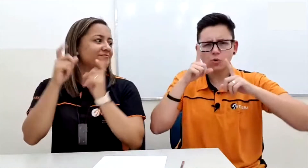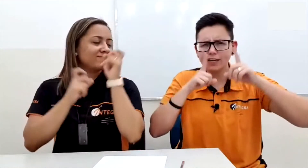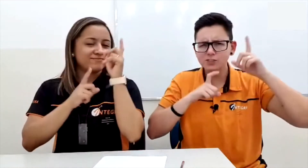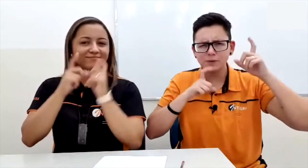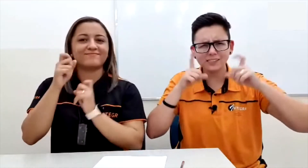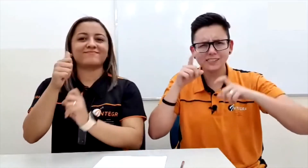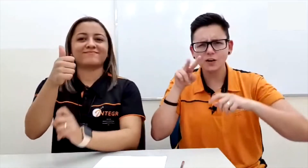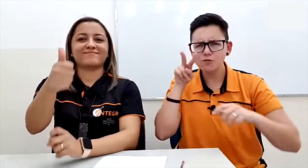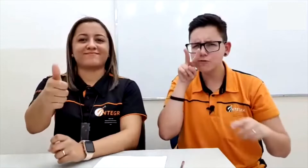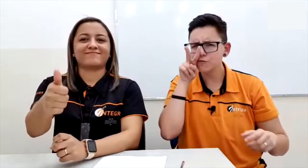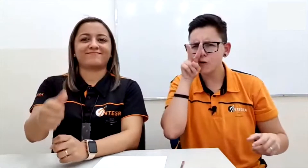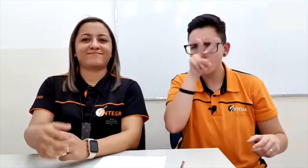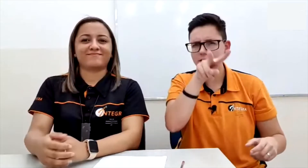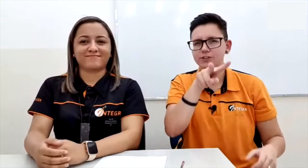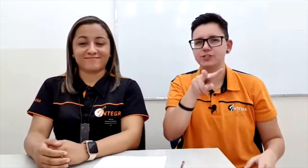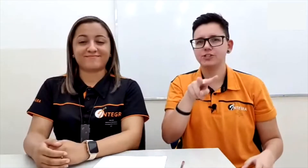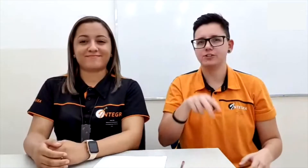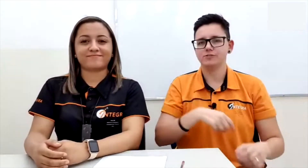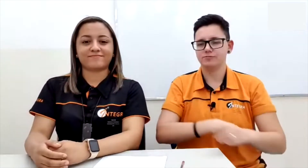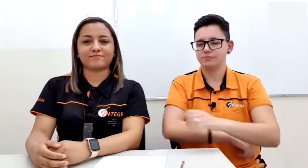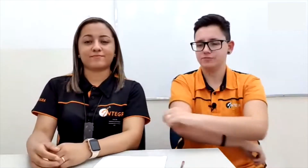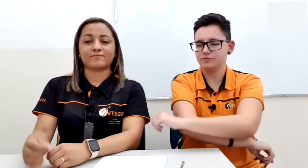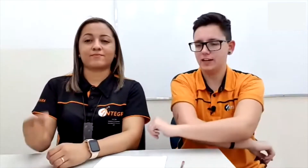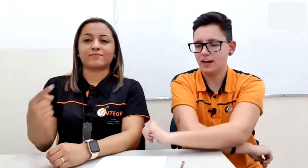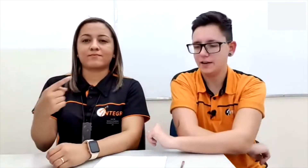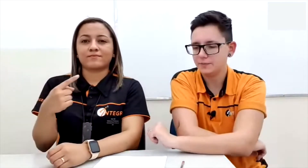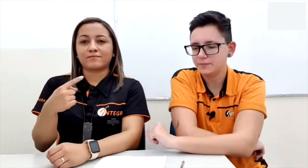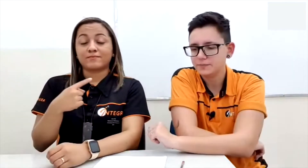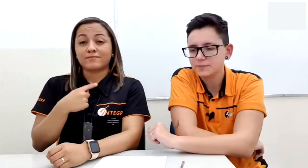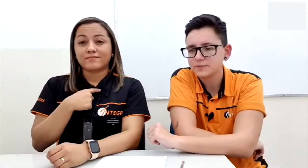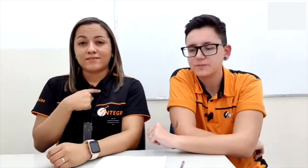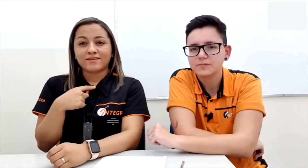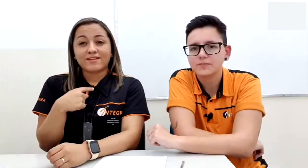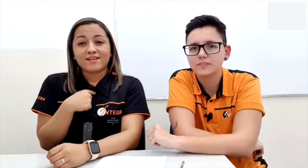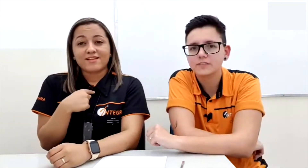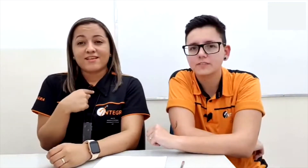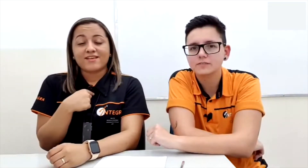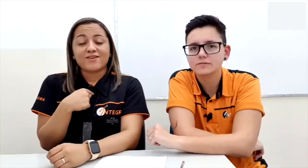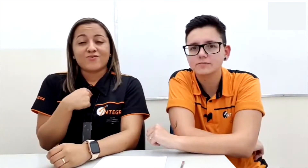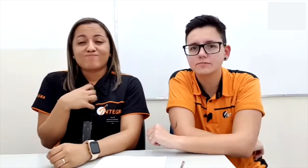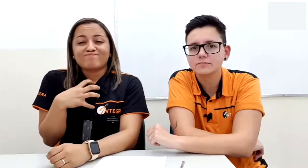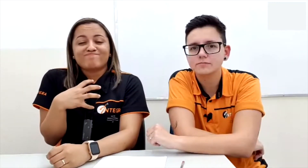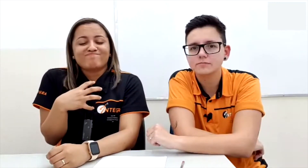a expressão forte. Vai lá. Eu